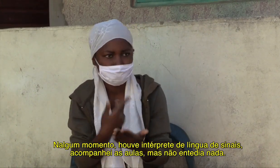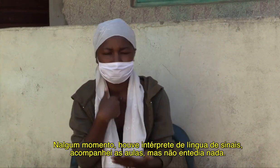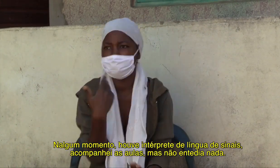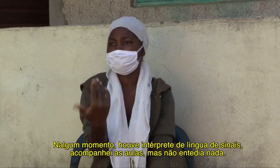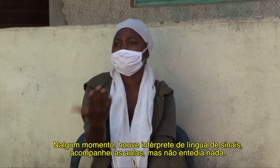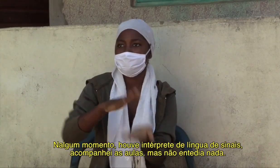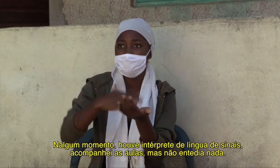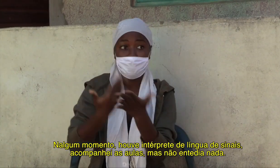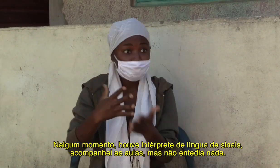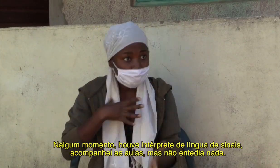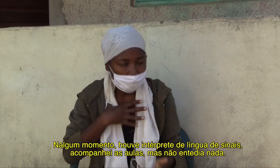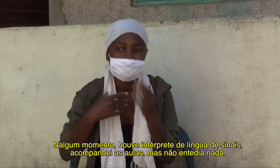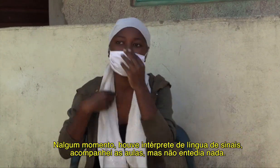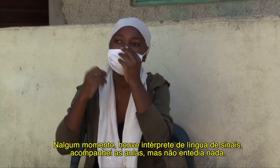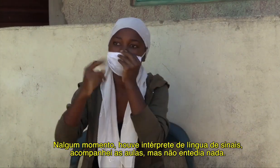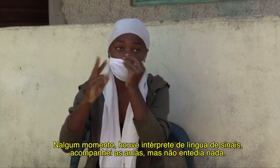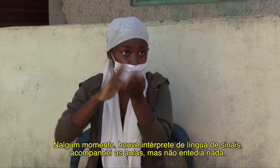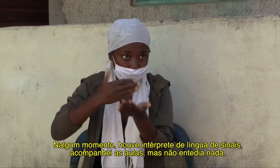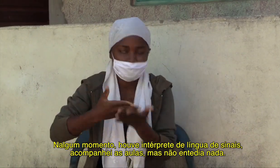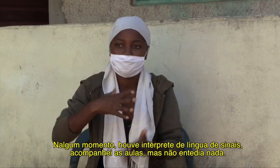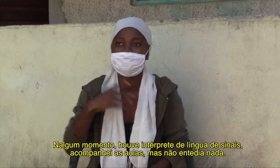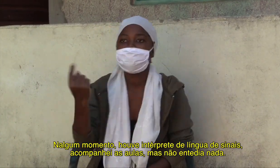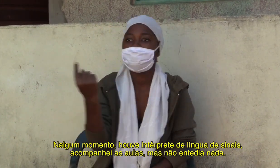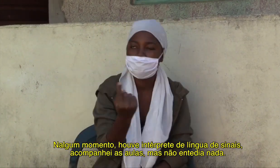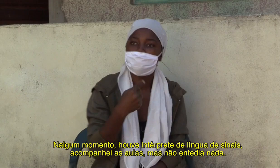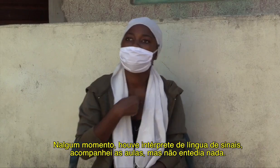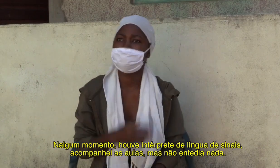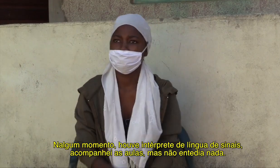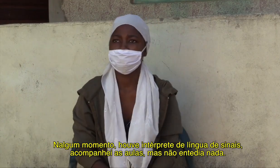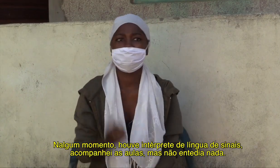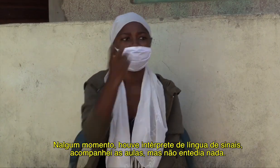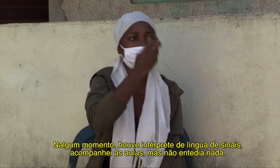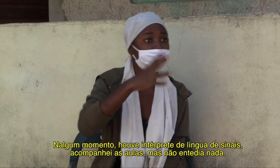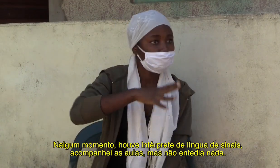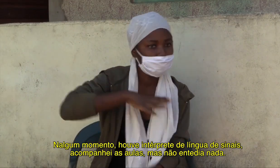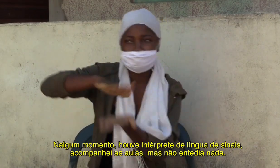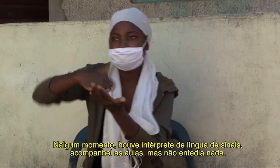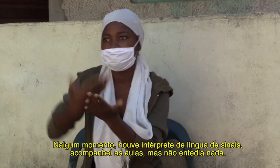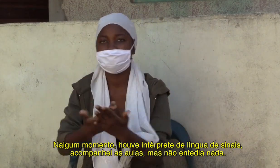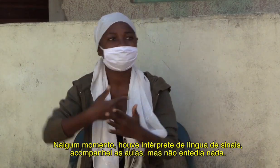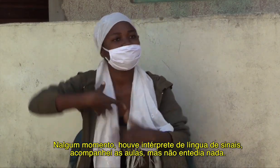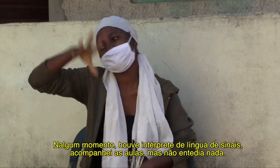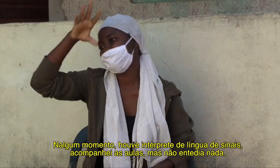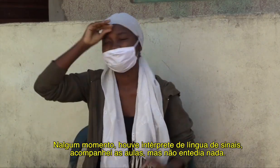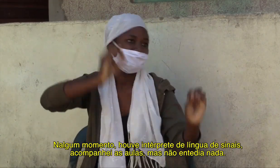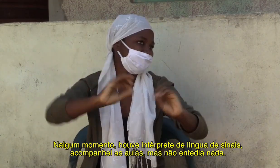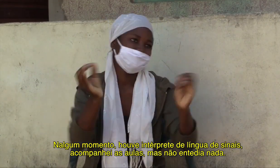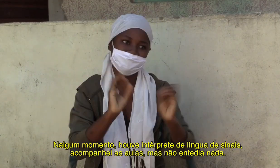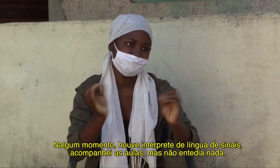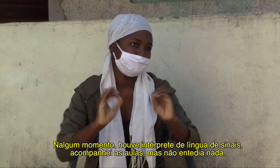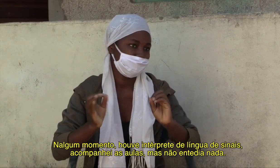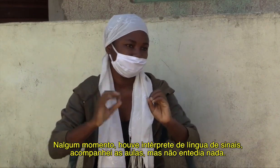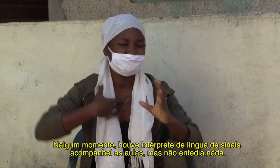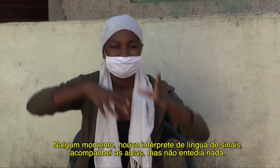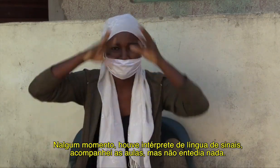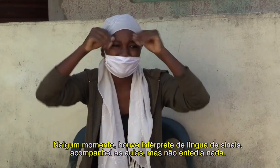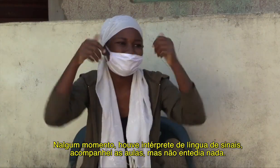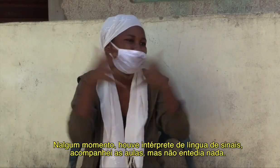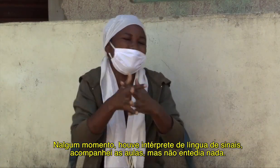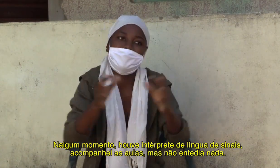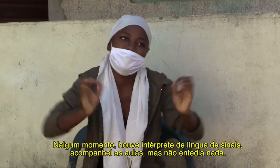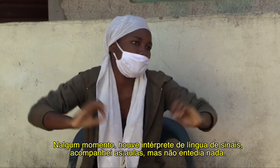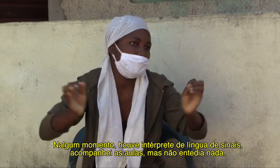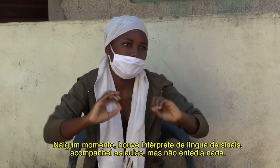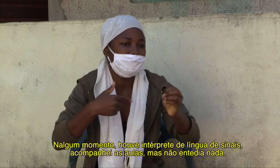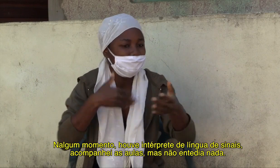depois, em algum momento, teve intérprete de língua e cenagem. Eu sentei para ver a TV, mas não conseguia